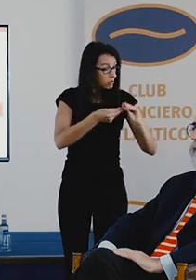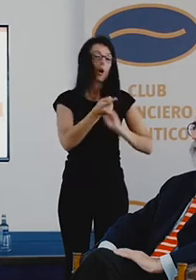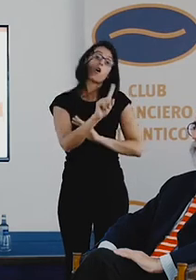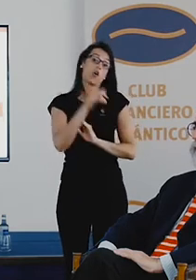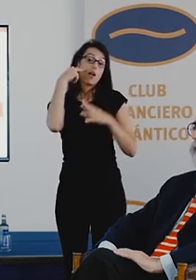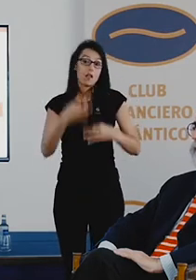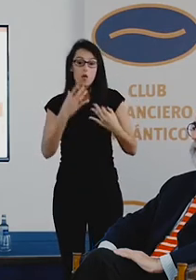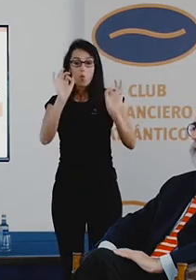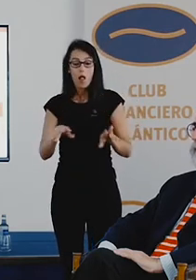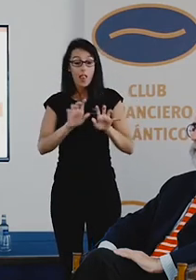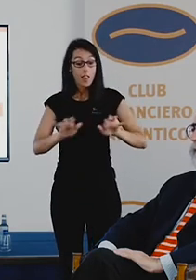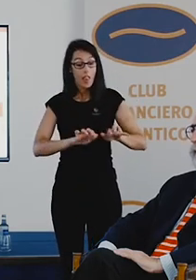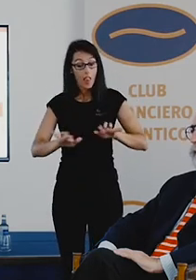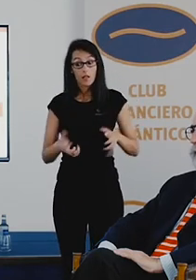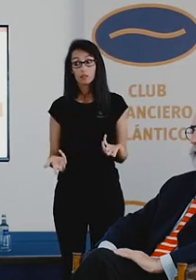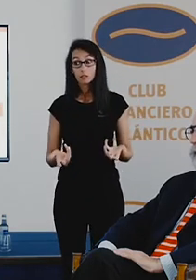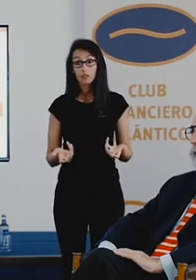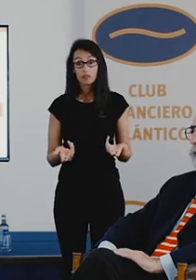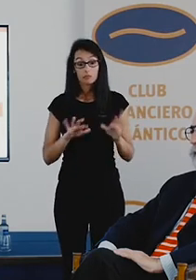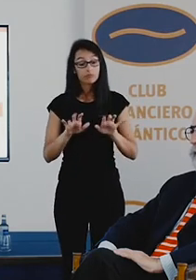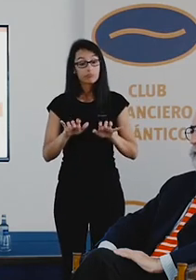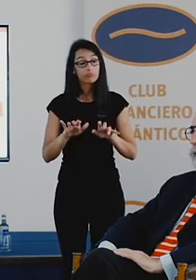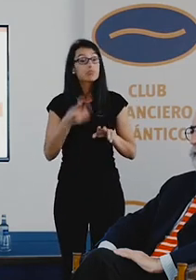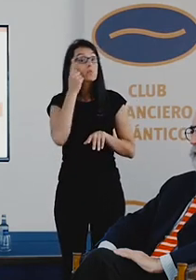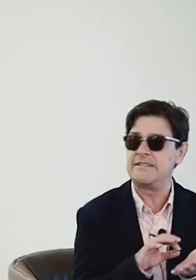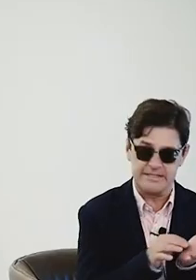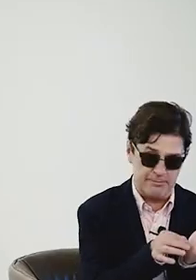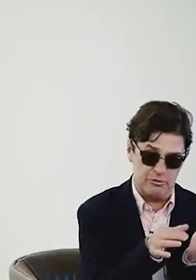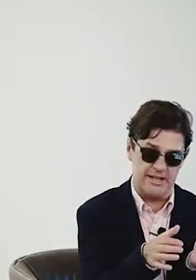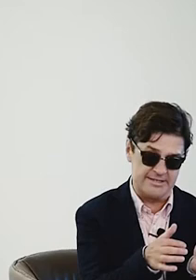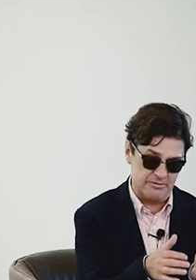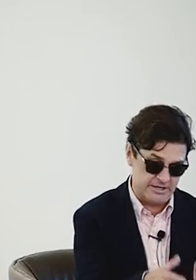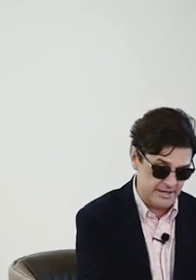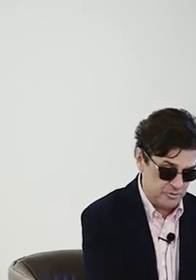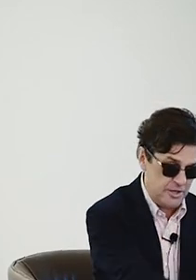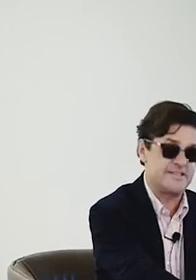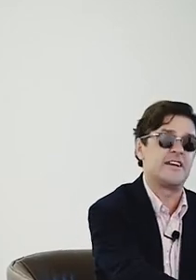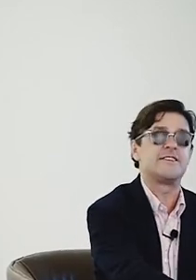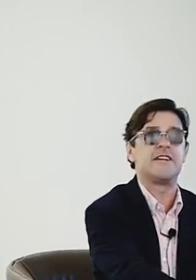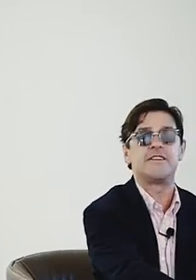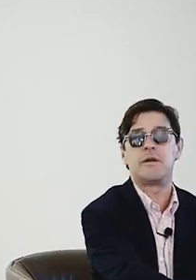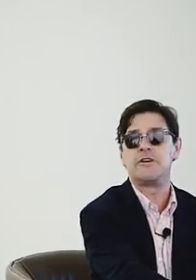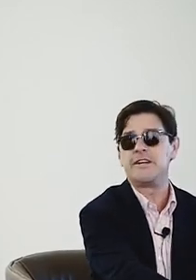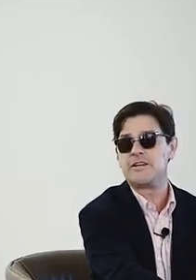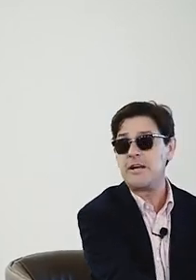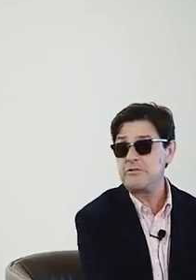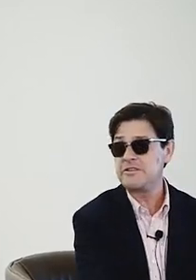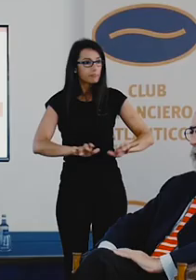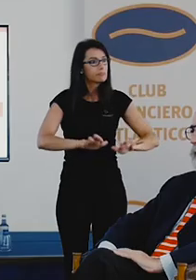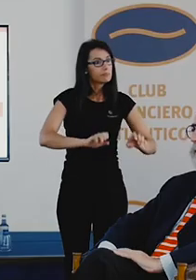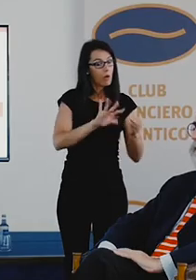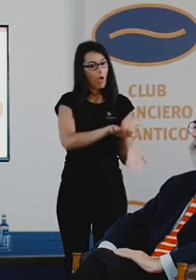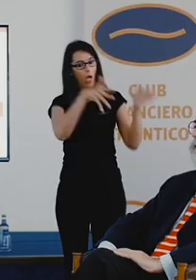teclado. Nos lo reproducen en un teléfono, en una pantalla de 3 pulgadas. Y tenemos que, todas las teclas que están hechas para poner aquí las